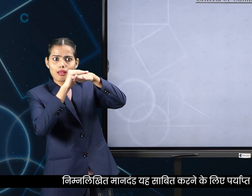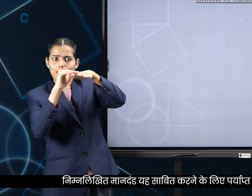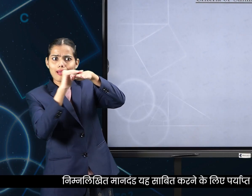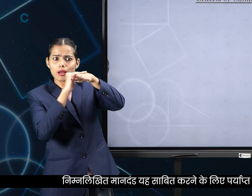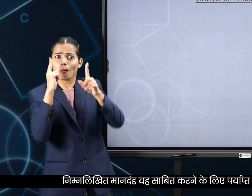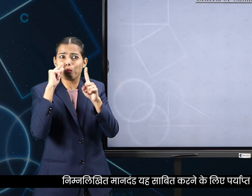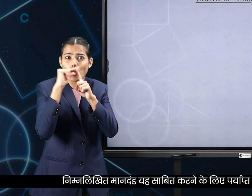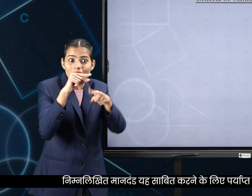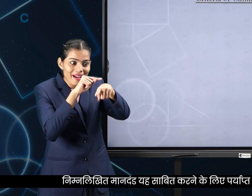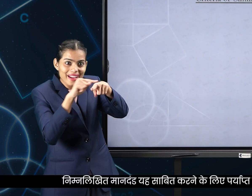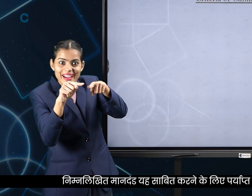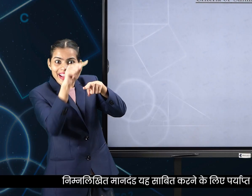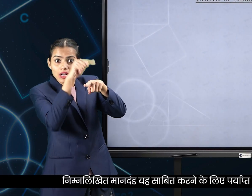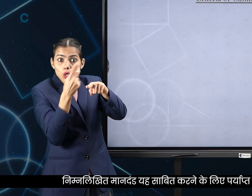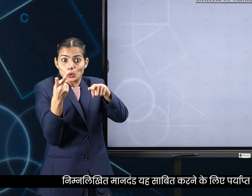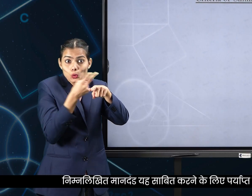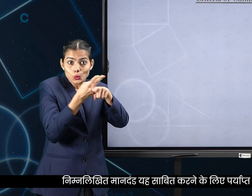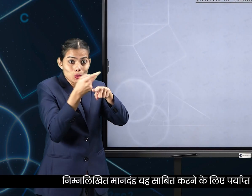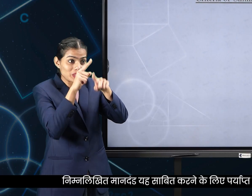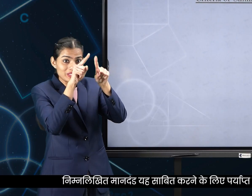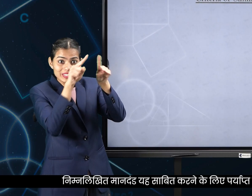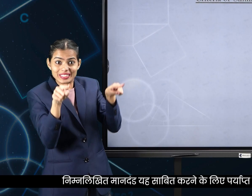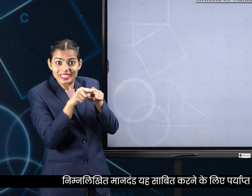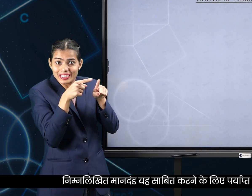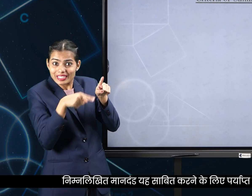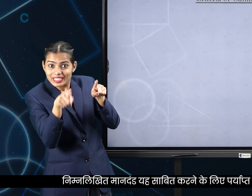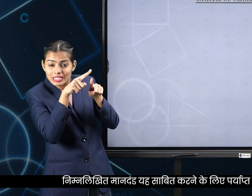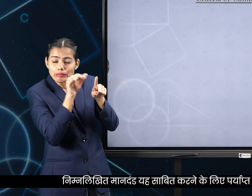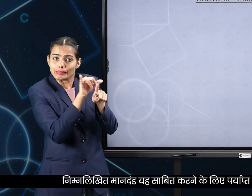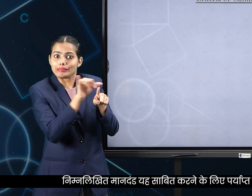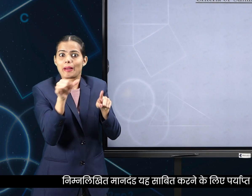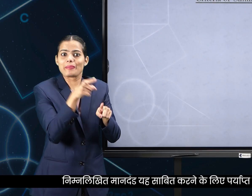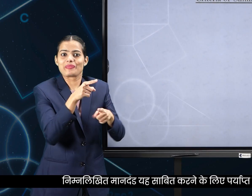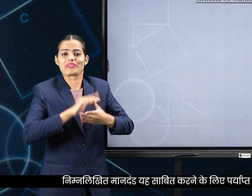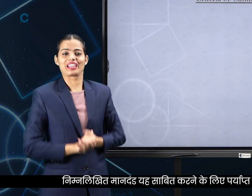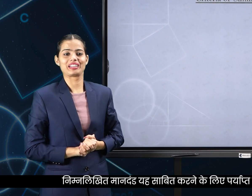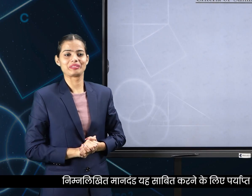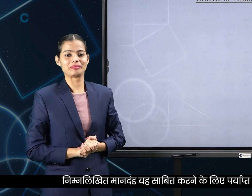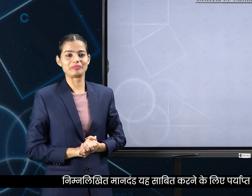निम्नलिखित मानदंड यह साबित करने के लिए पर्याप्त है कि दो त्रिकोण समान है।